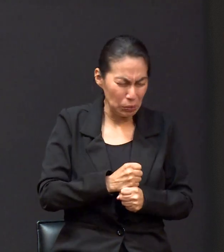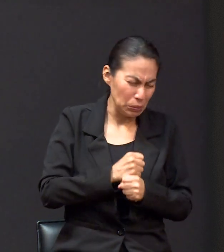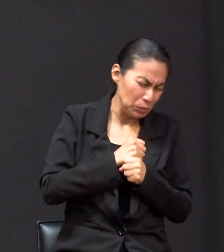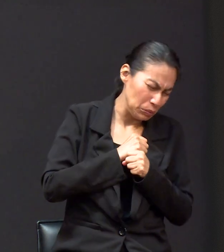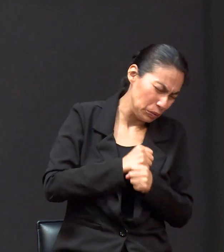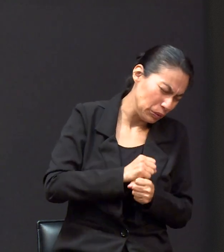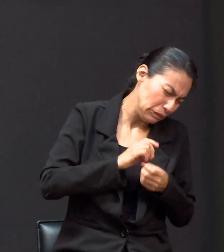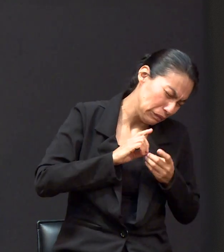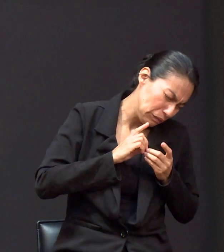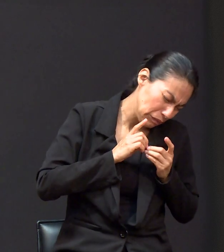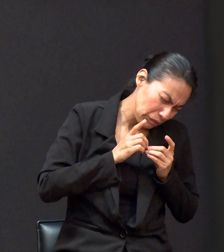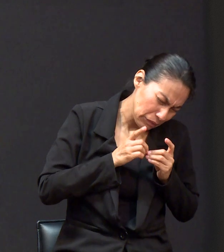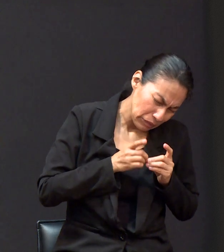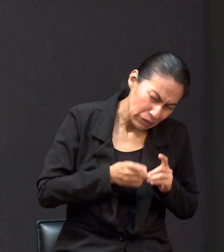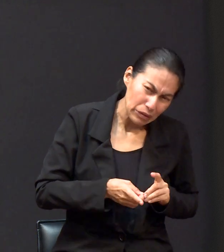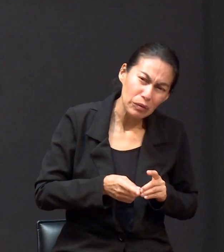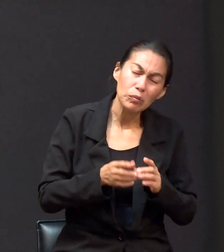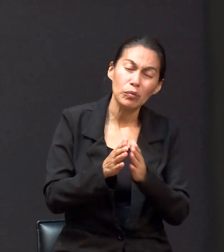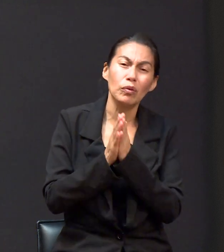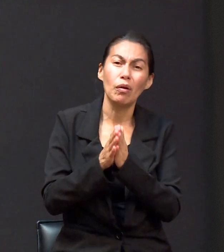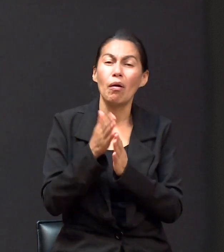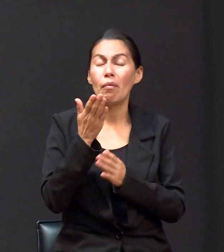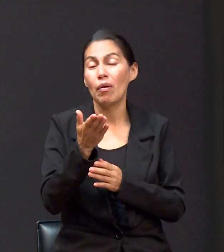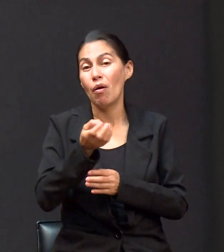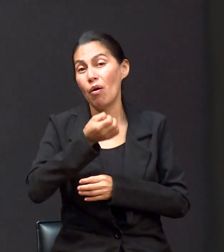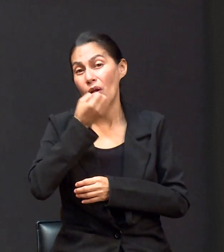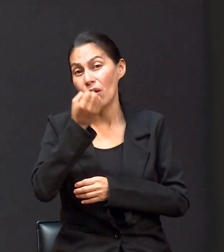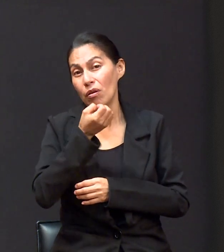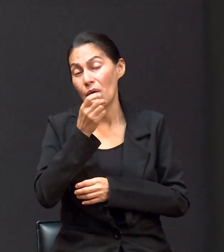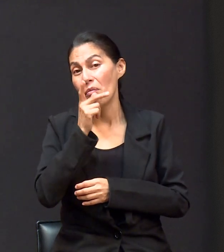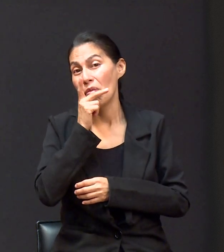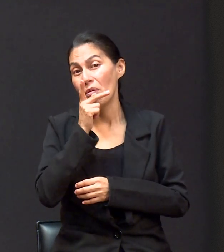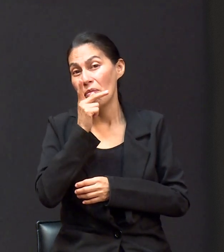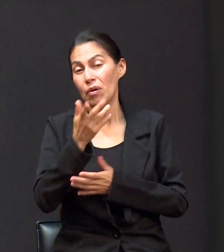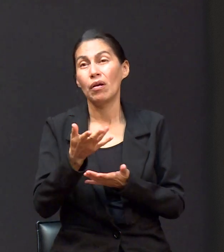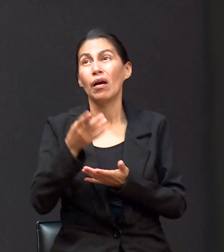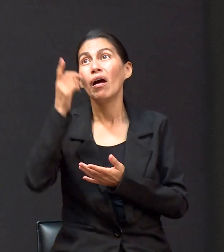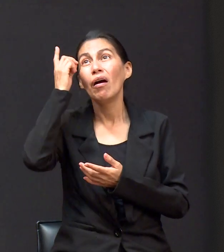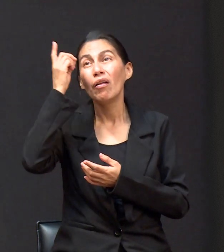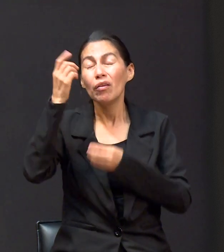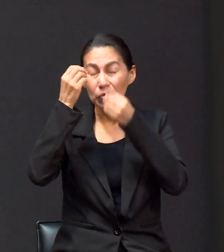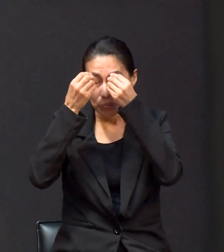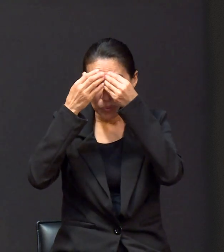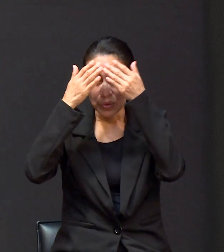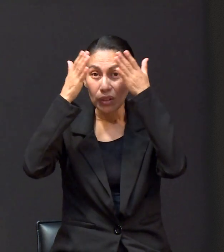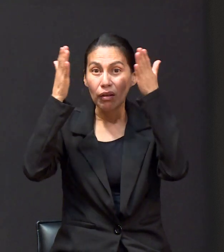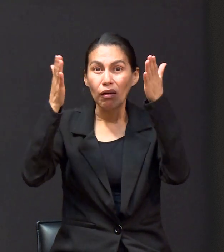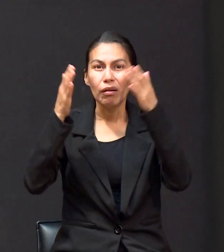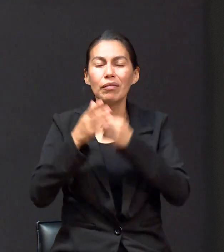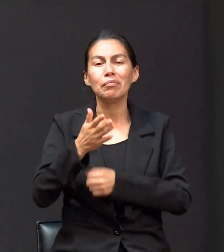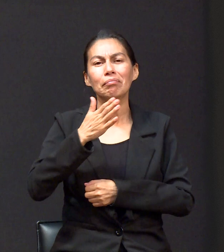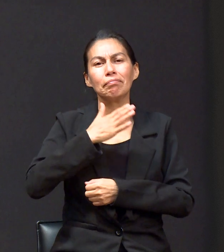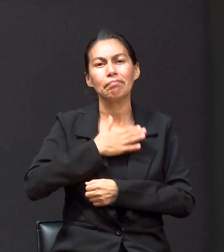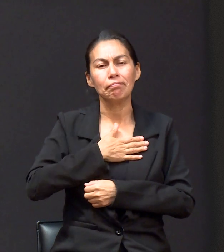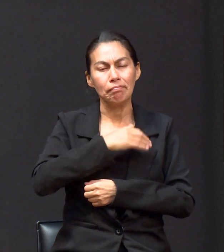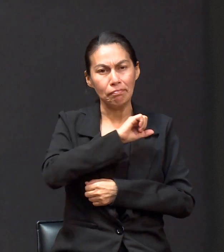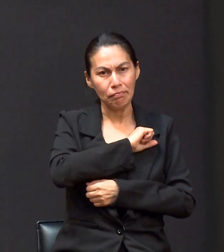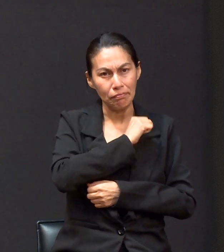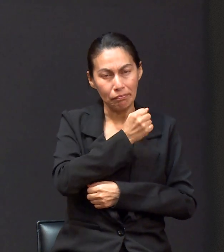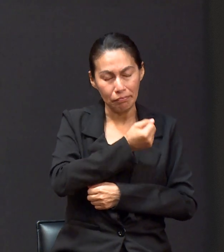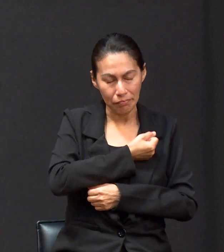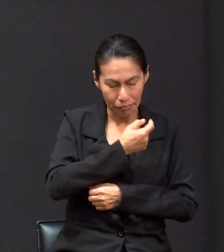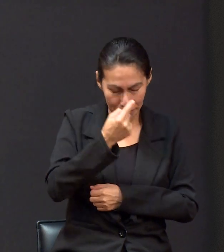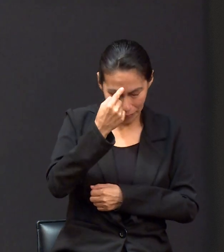cansada, triste y en depresión. Pido oración por el Padre, que Dios le guíe, y por mi